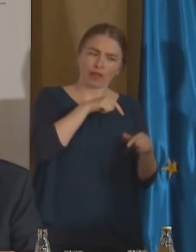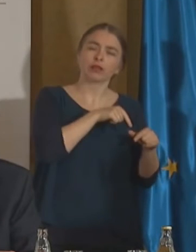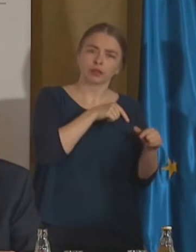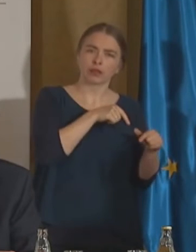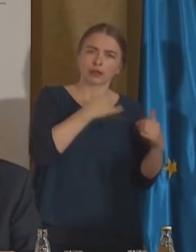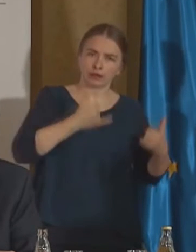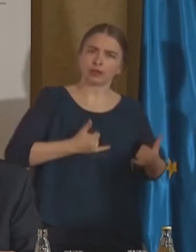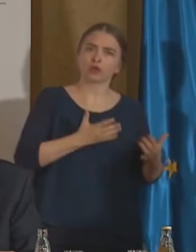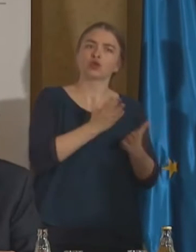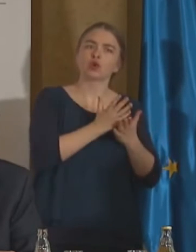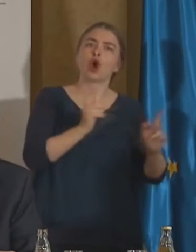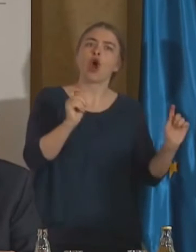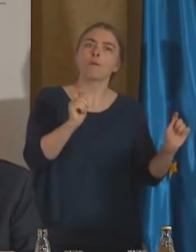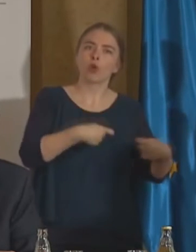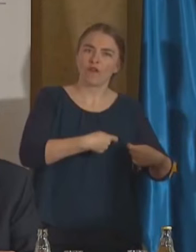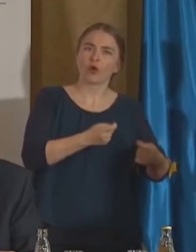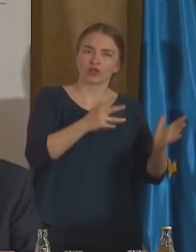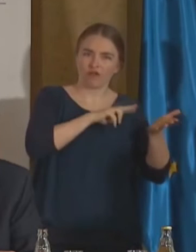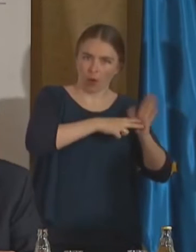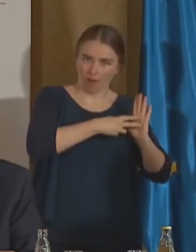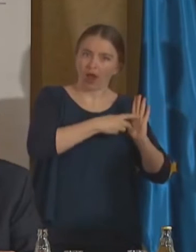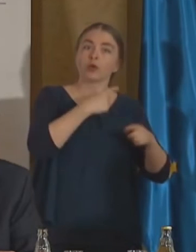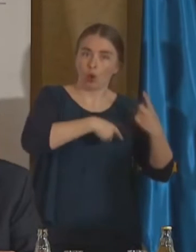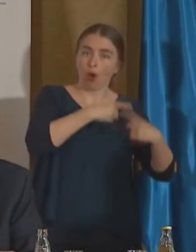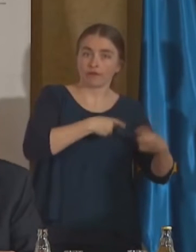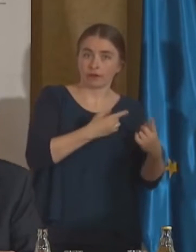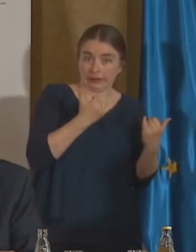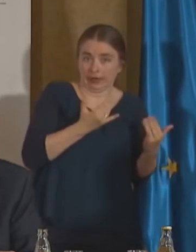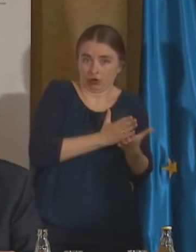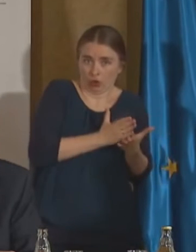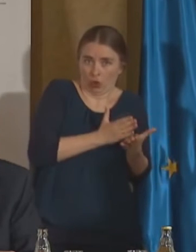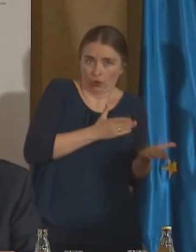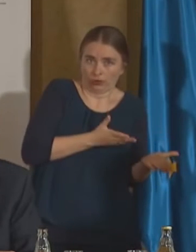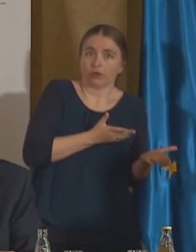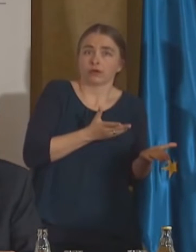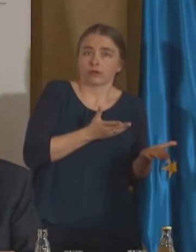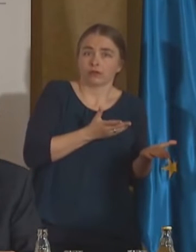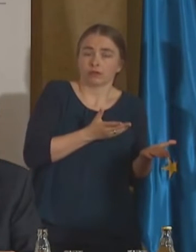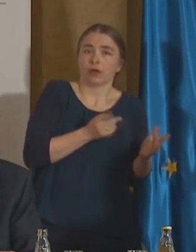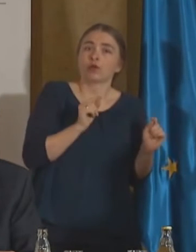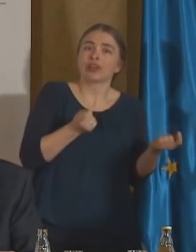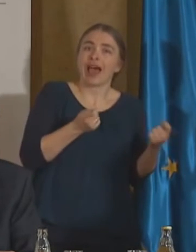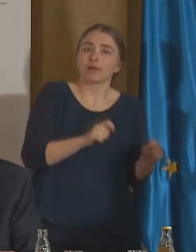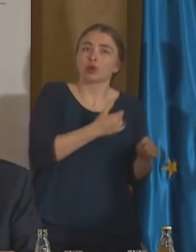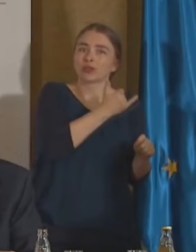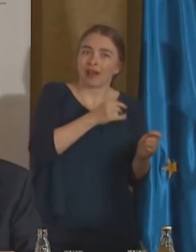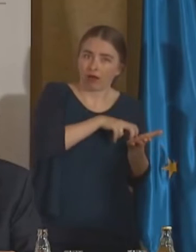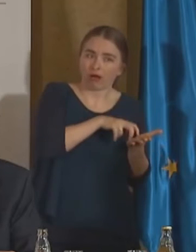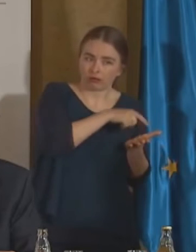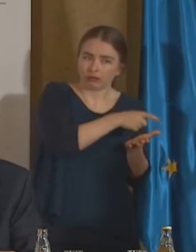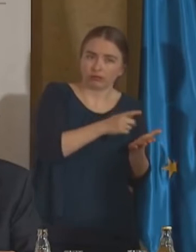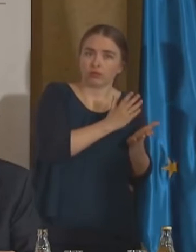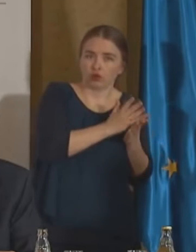die prüfungsvorbereitenden Unterrichte in den Schulen mit den Abschlussjahrgängen laufen. Die werden in den nächsten